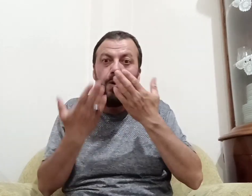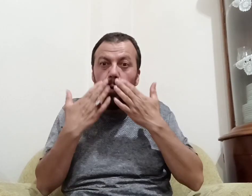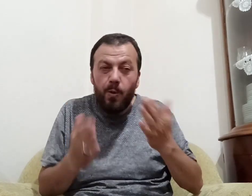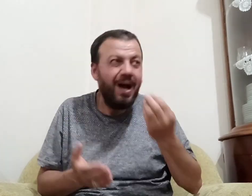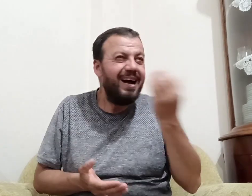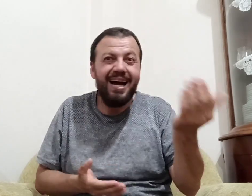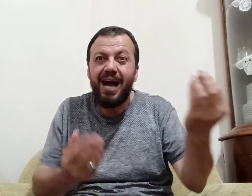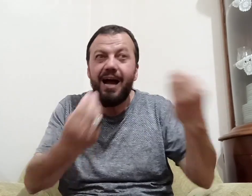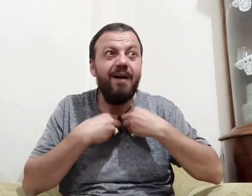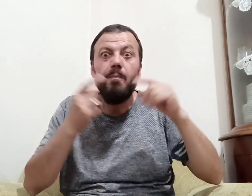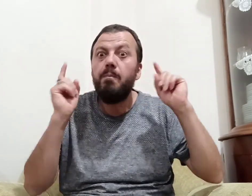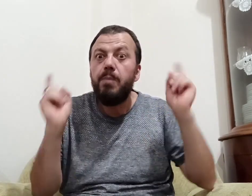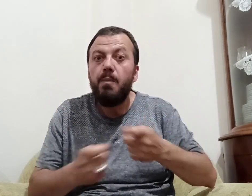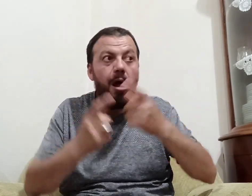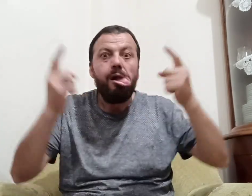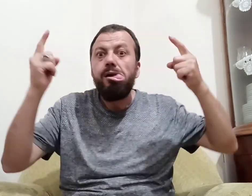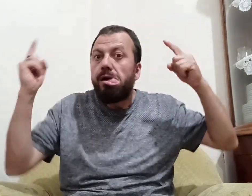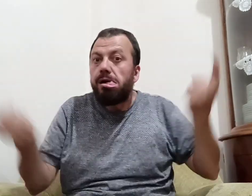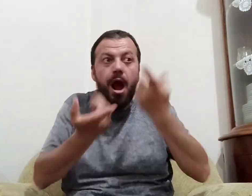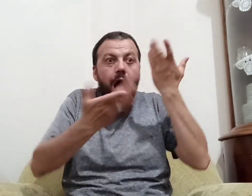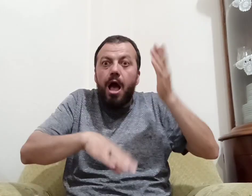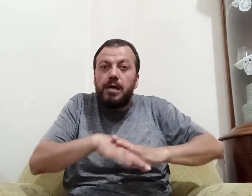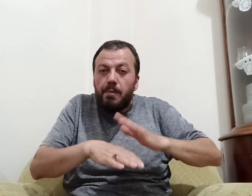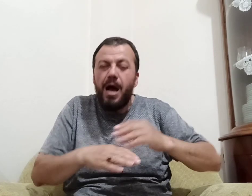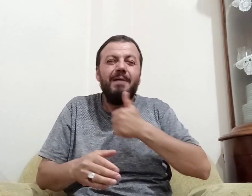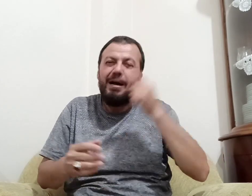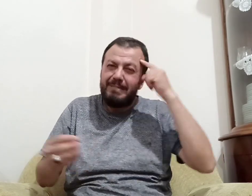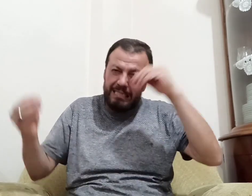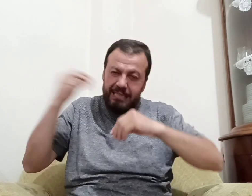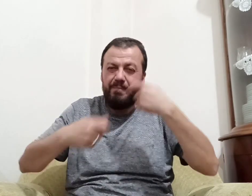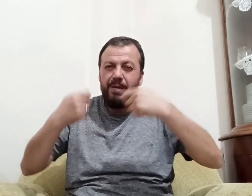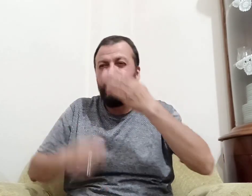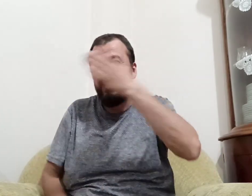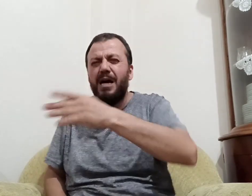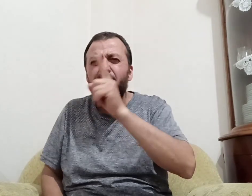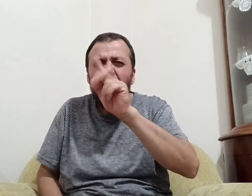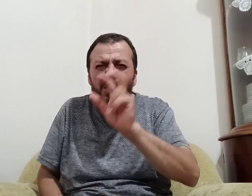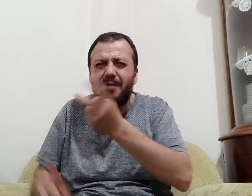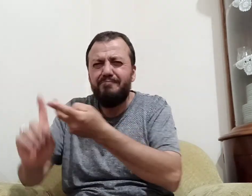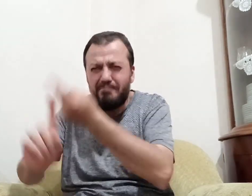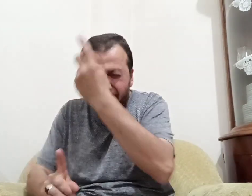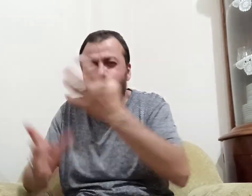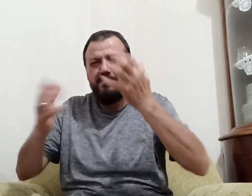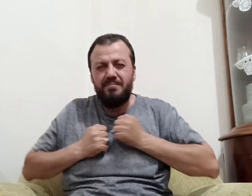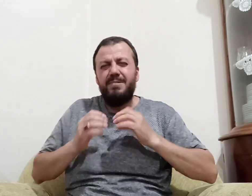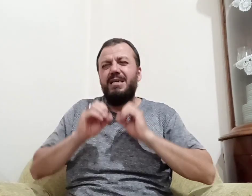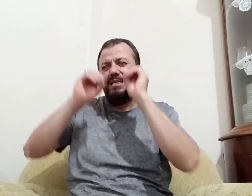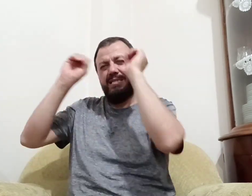Adam hapse girince sevinmiş. Neden? Çünkü adamın dışarıda ne yiyeceği vardı, ne